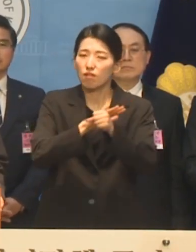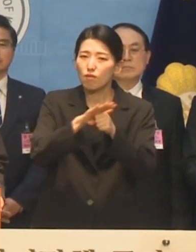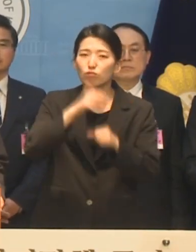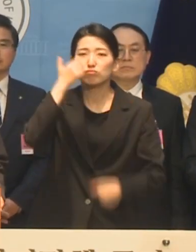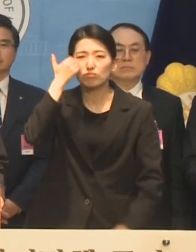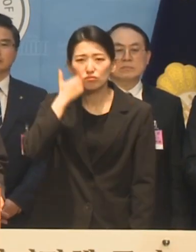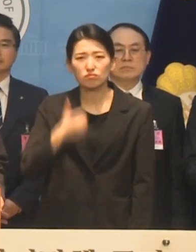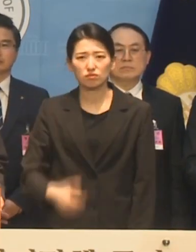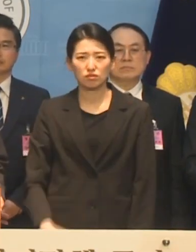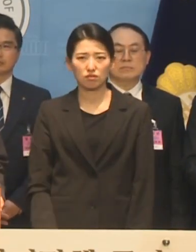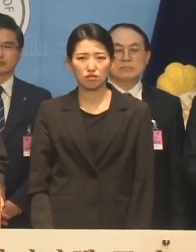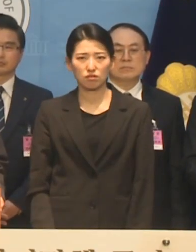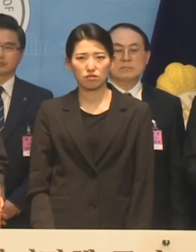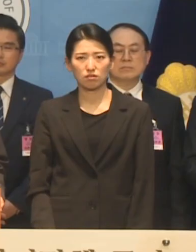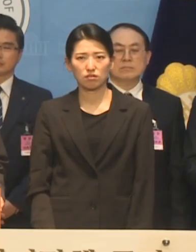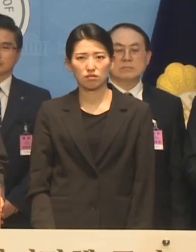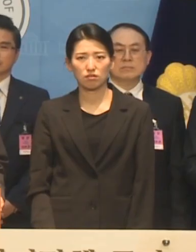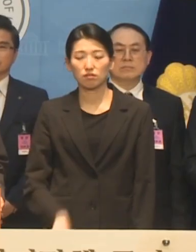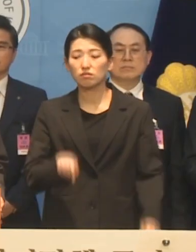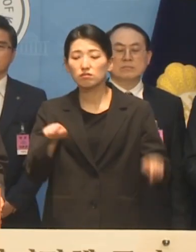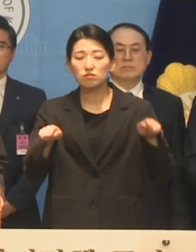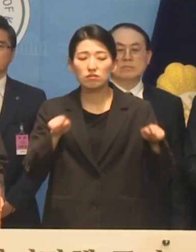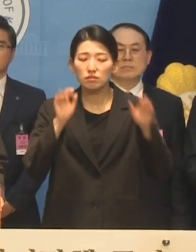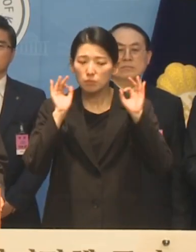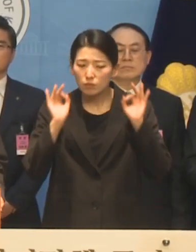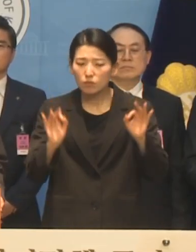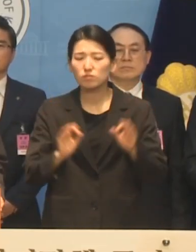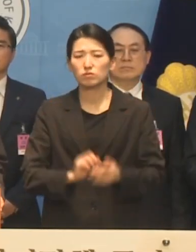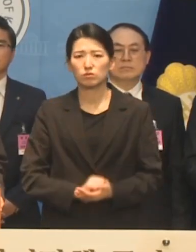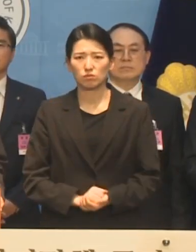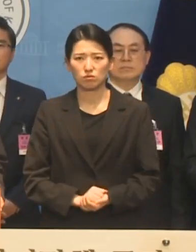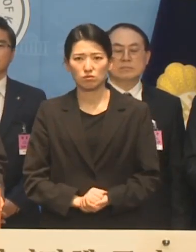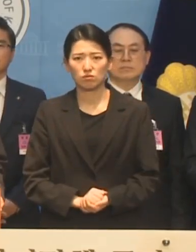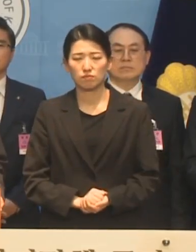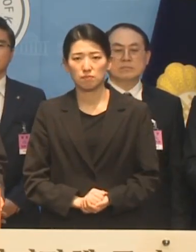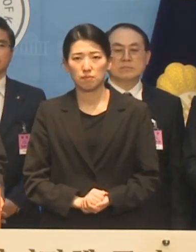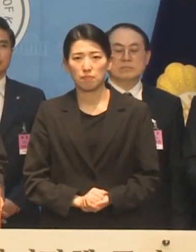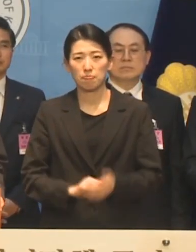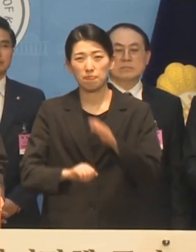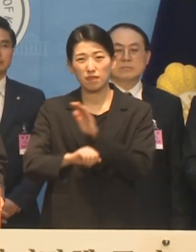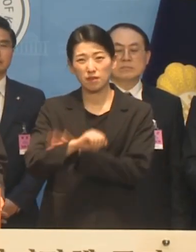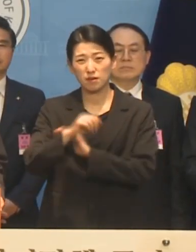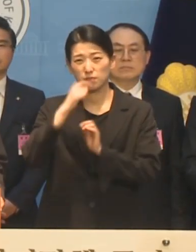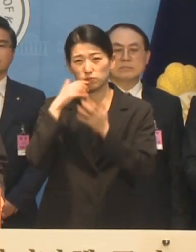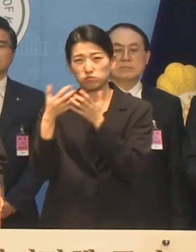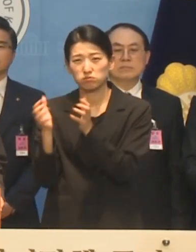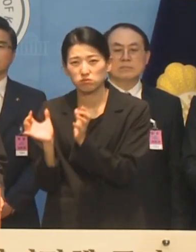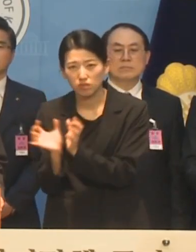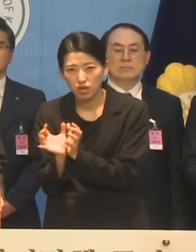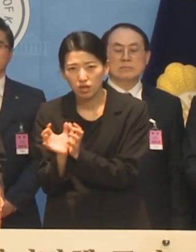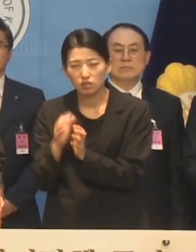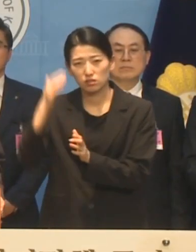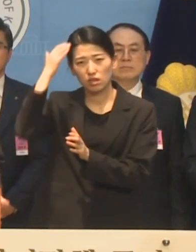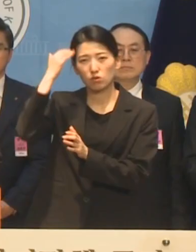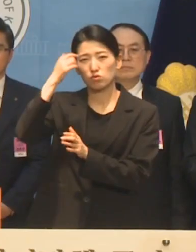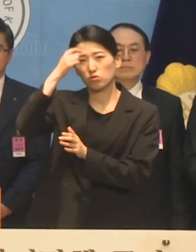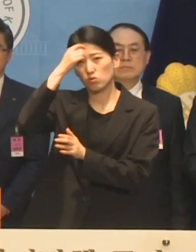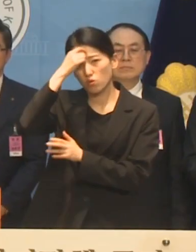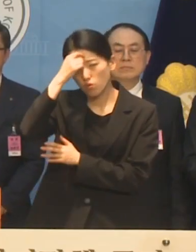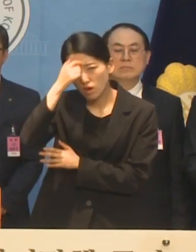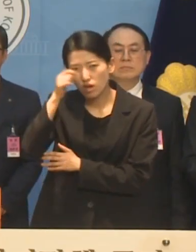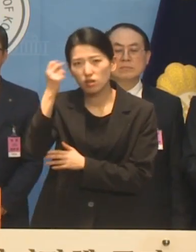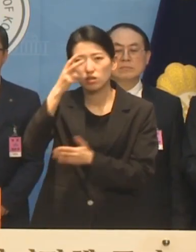워딩이고 처신이었습니까? 이에 우리는 거대 야당과 헌재 그리고 한국교회를 향해 아래와